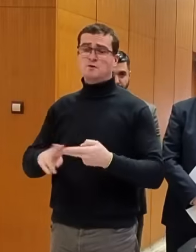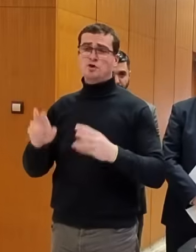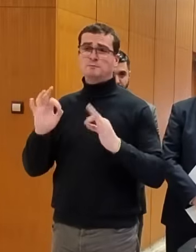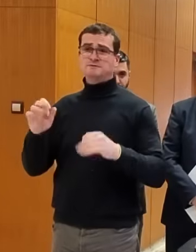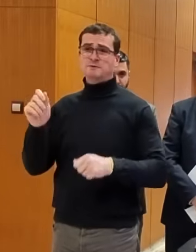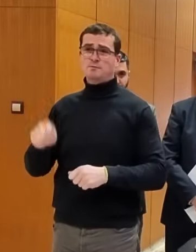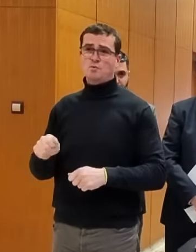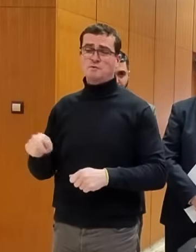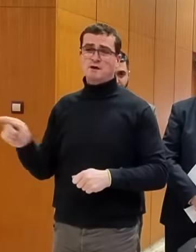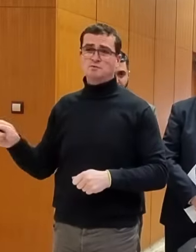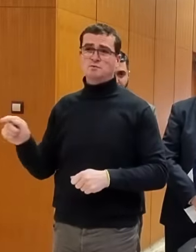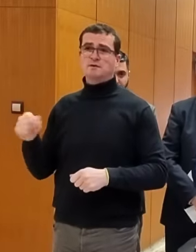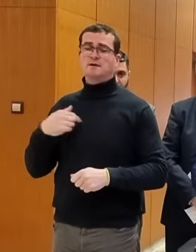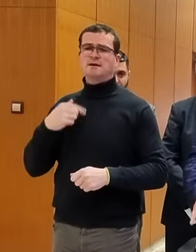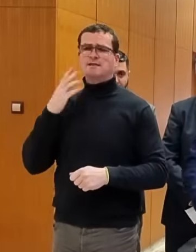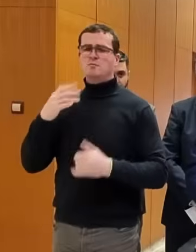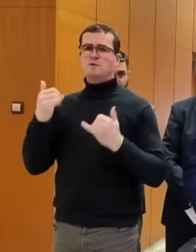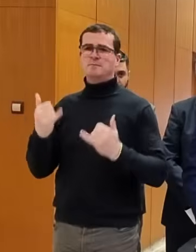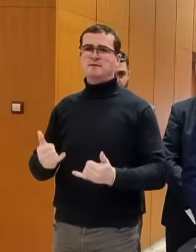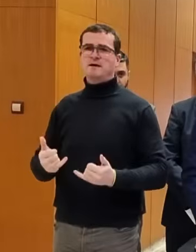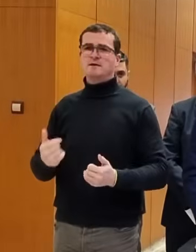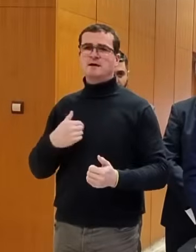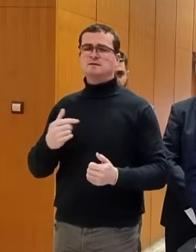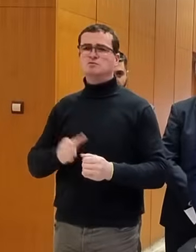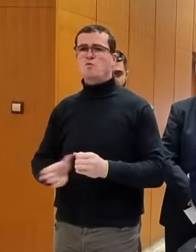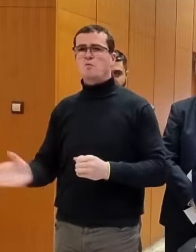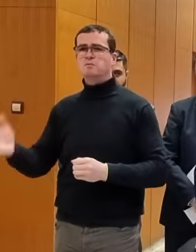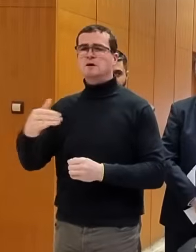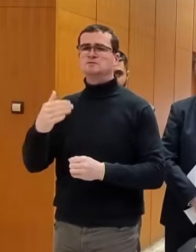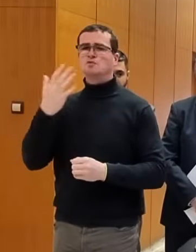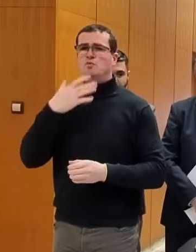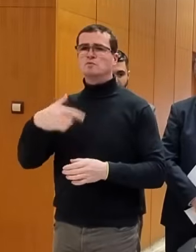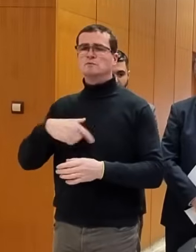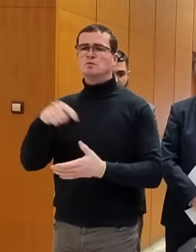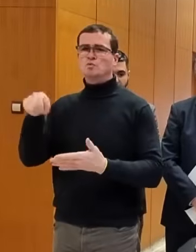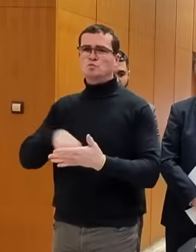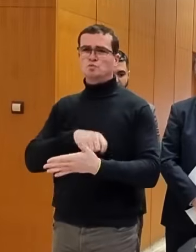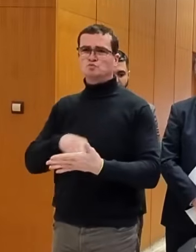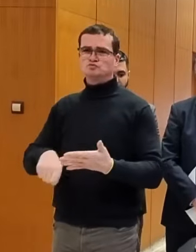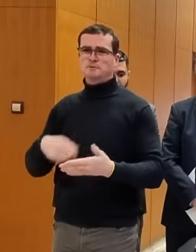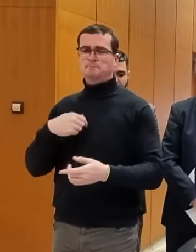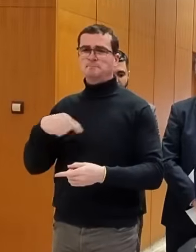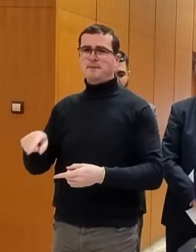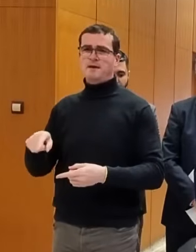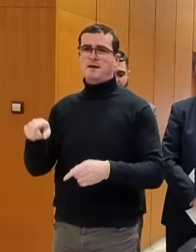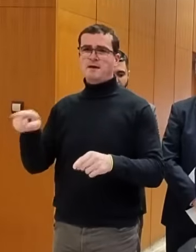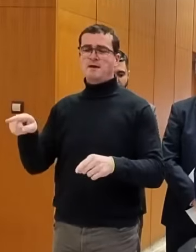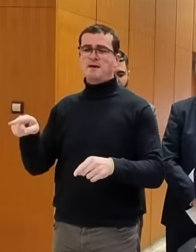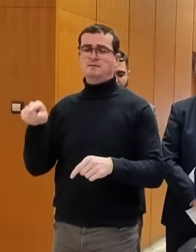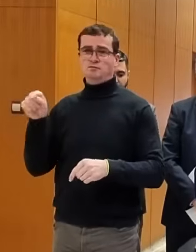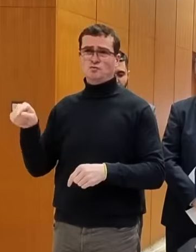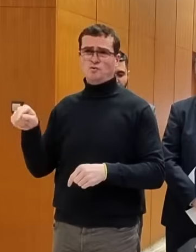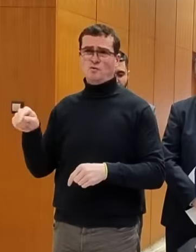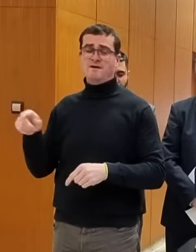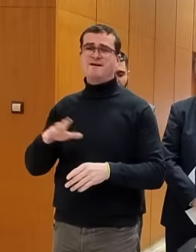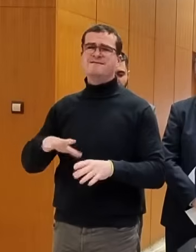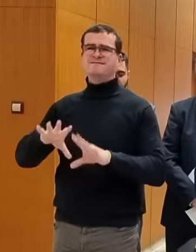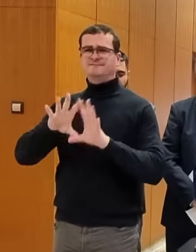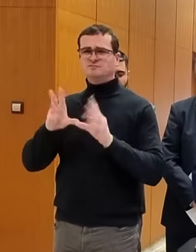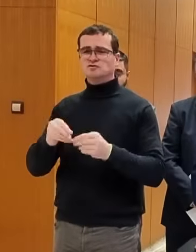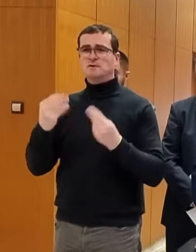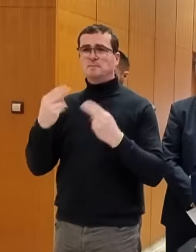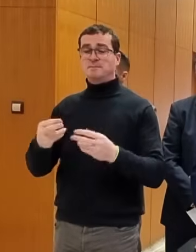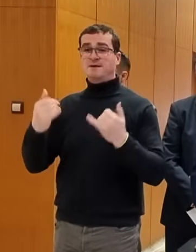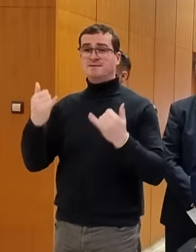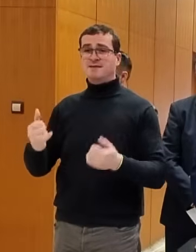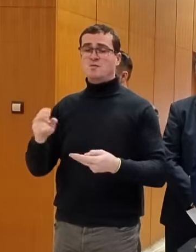špeciálnej prokuratúry, nebudem teraz obchádzať horúcu kašu, rušíme v podstate. Rušíme ho a všetky prípady, ktoré